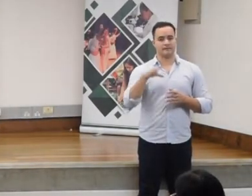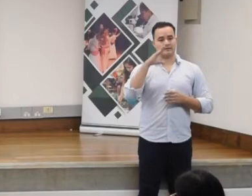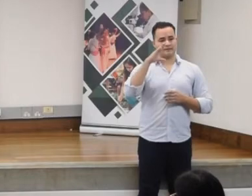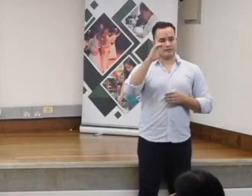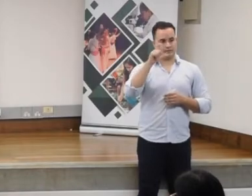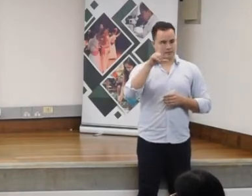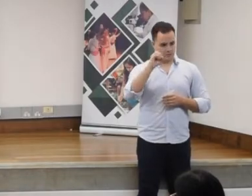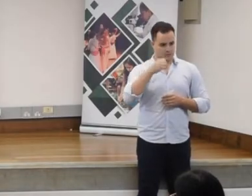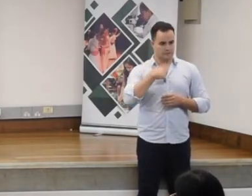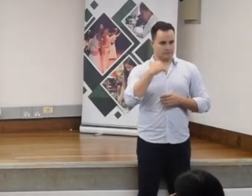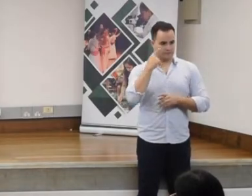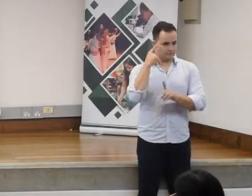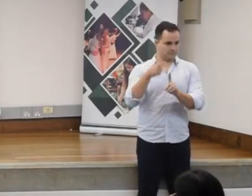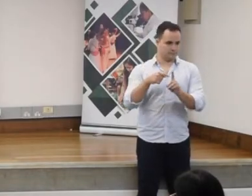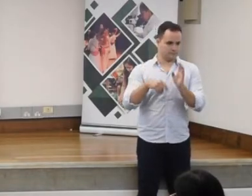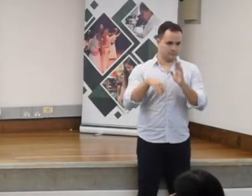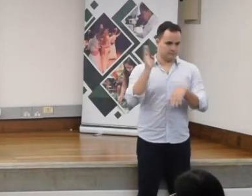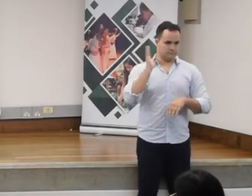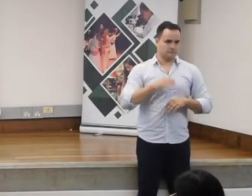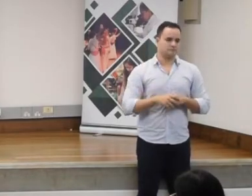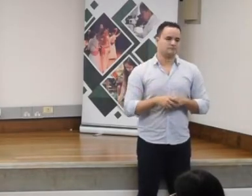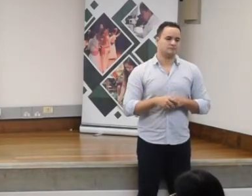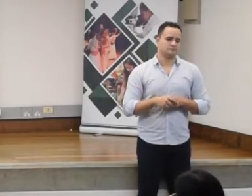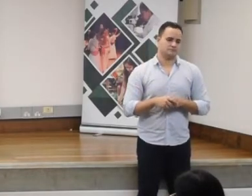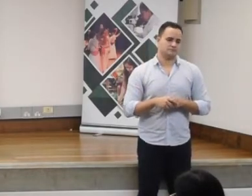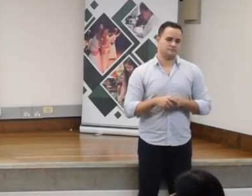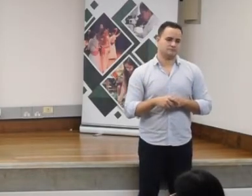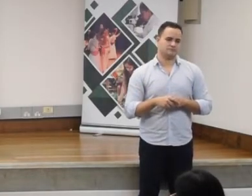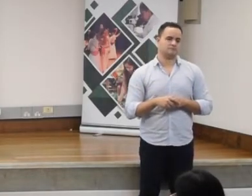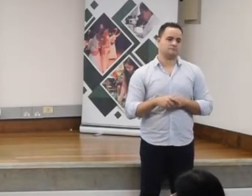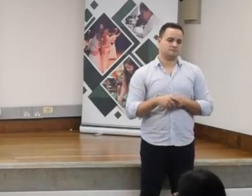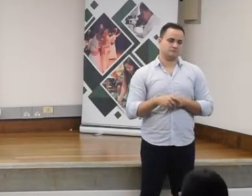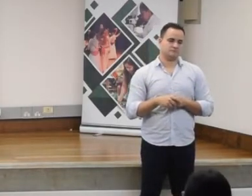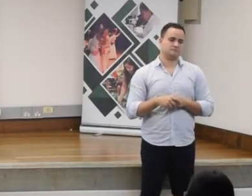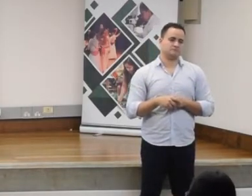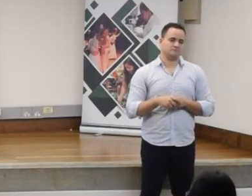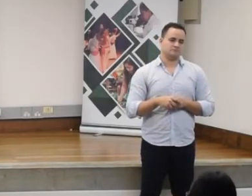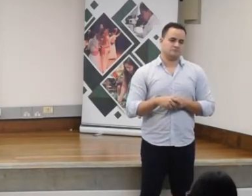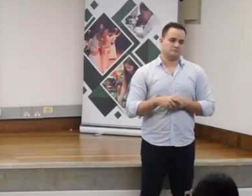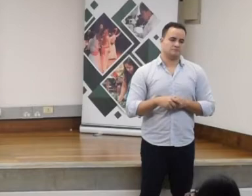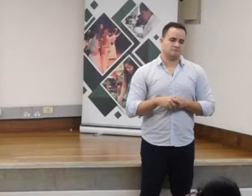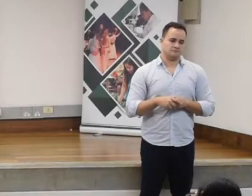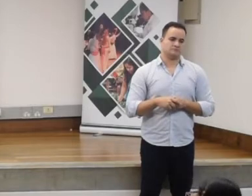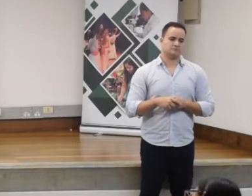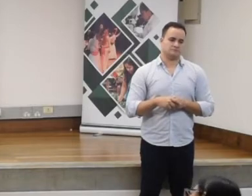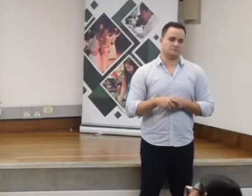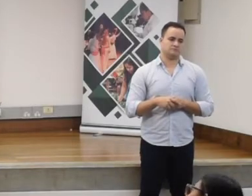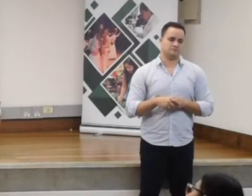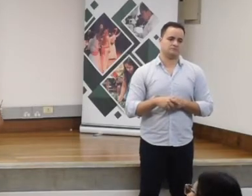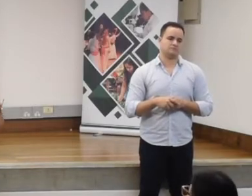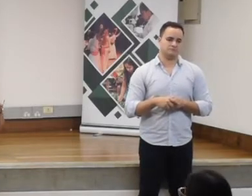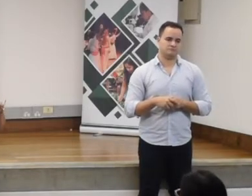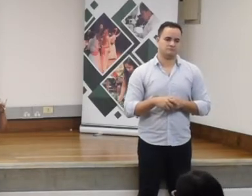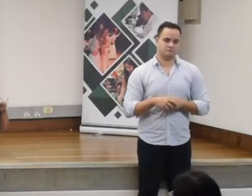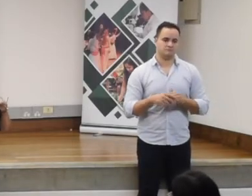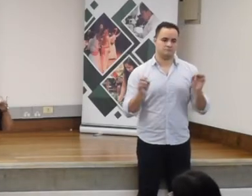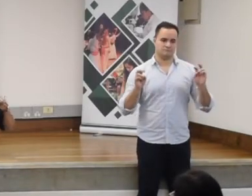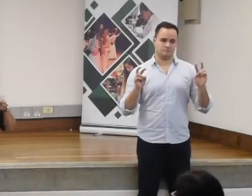esta semana de cierre nosotros entregamos este primer paso de la red, entrega,